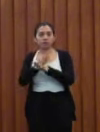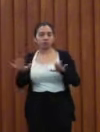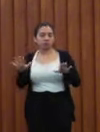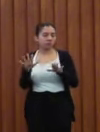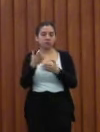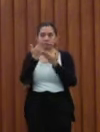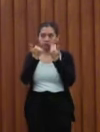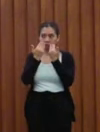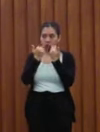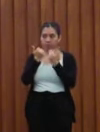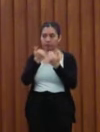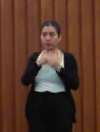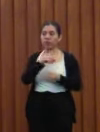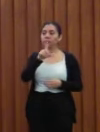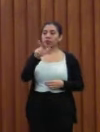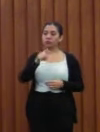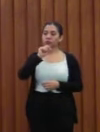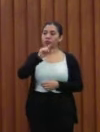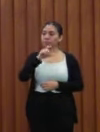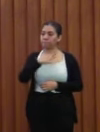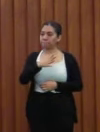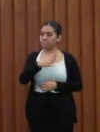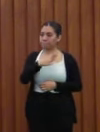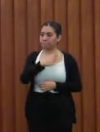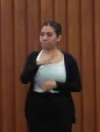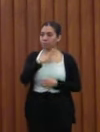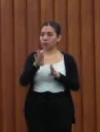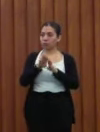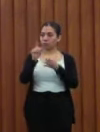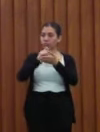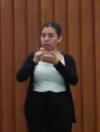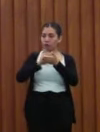hay un subregistro, ¿no? Porque